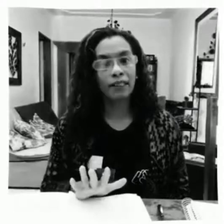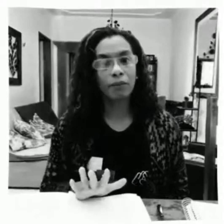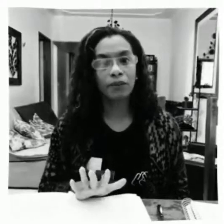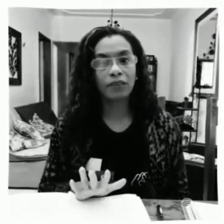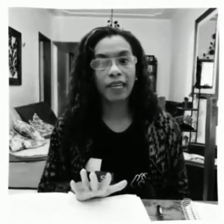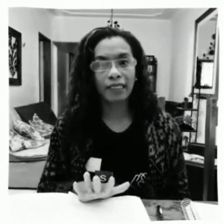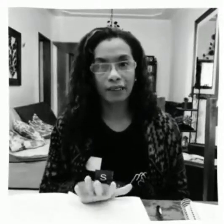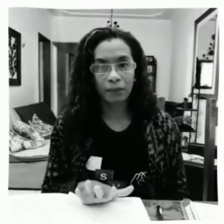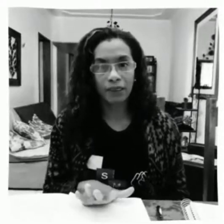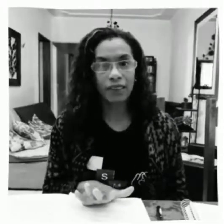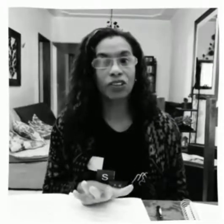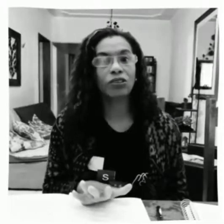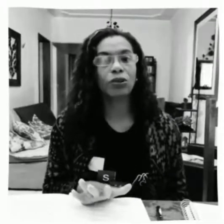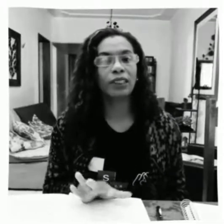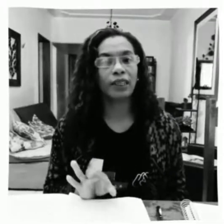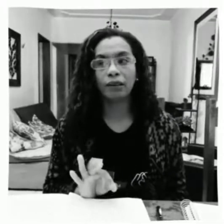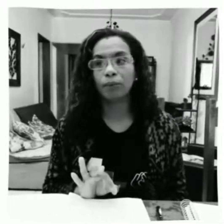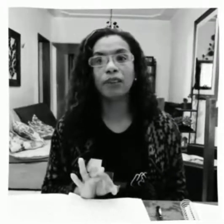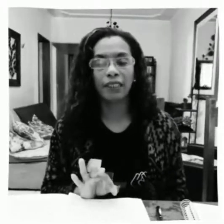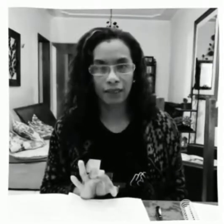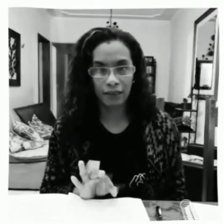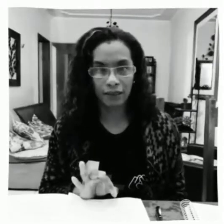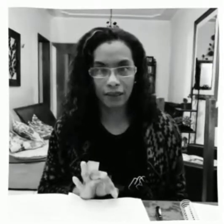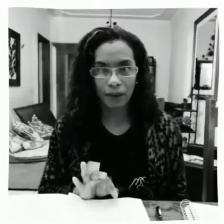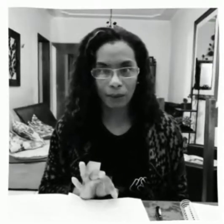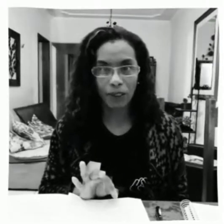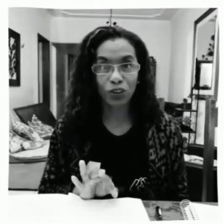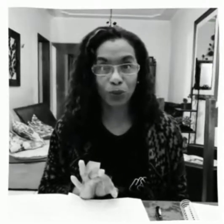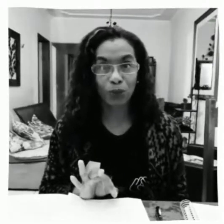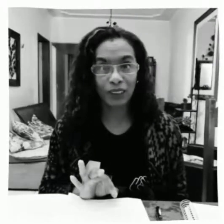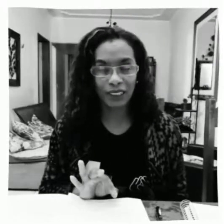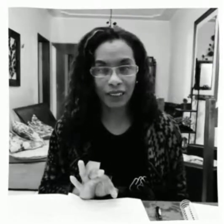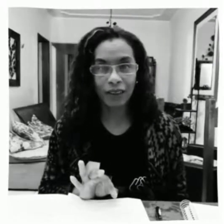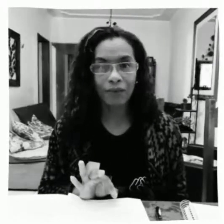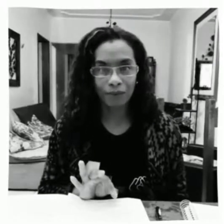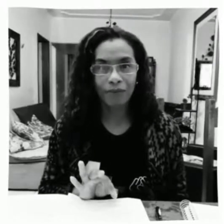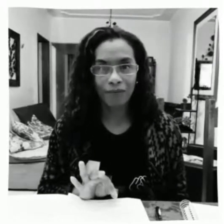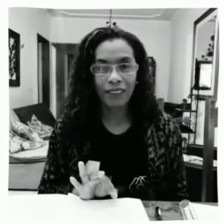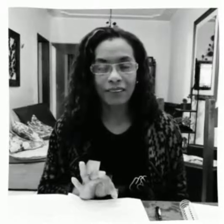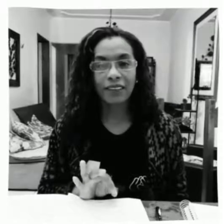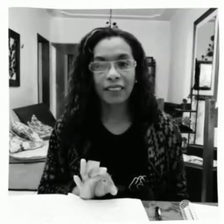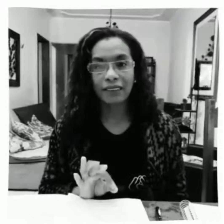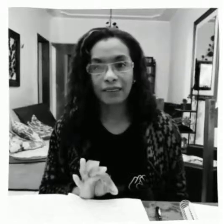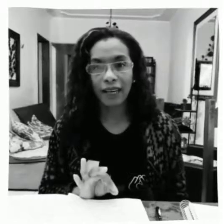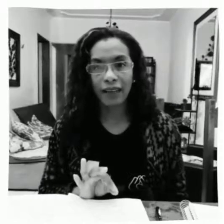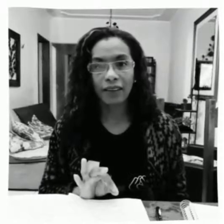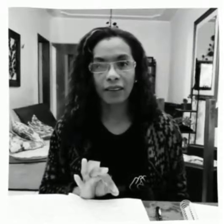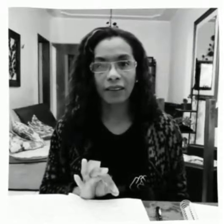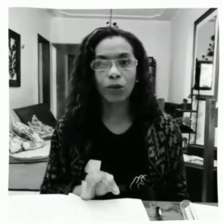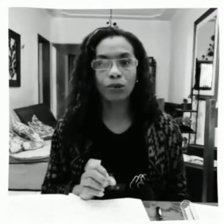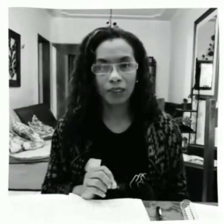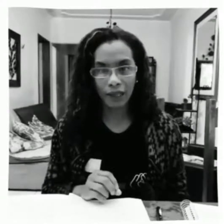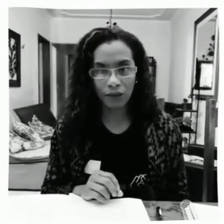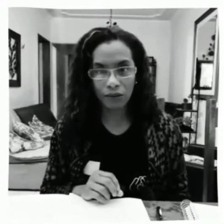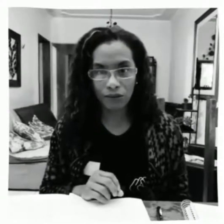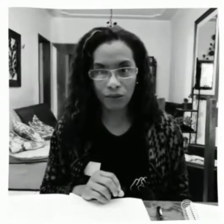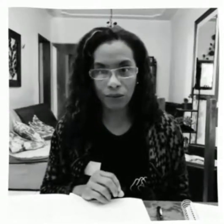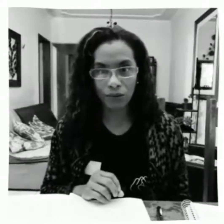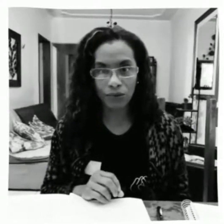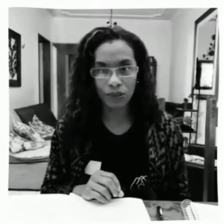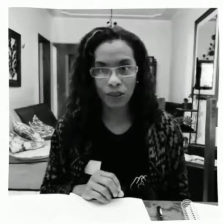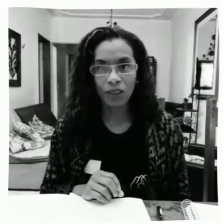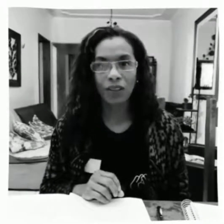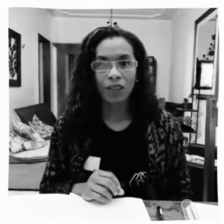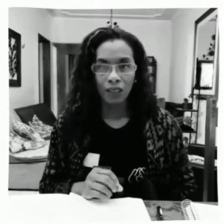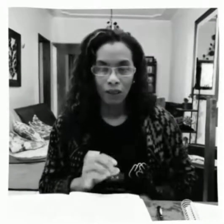5 parâmetros na Libras que a gente se orienta por eles, para a gente poder sinalizar e comunicar com os